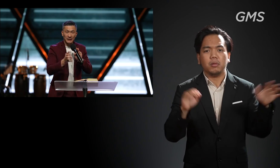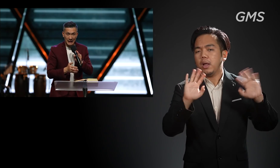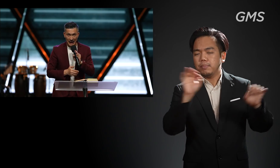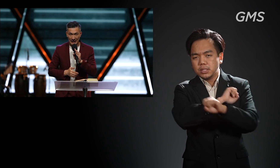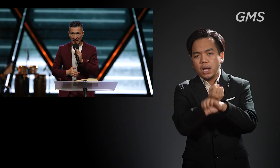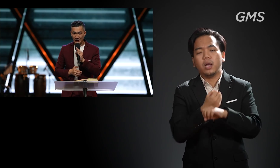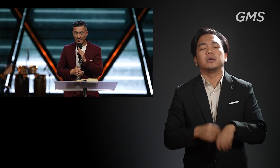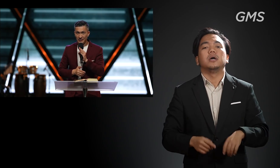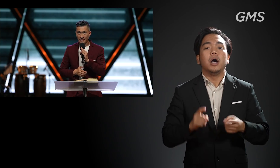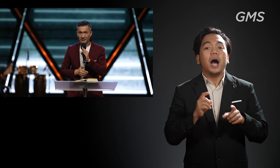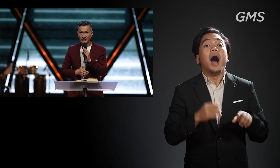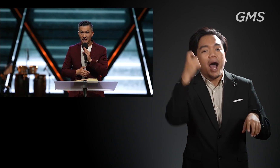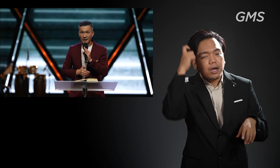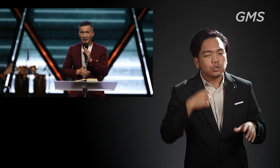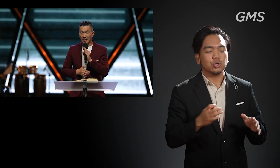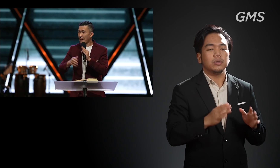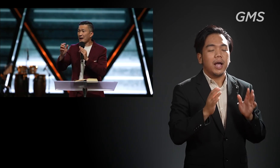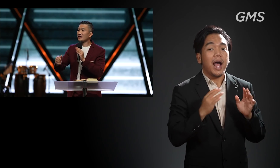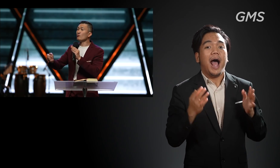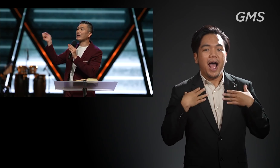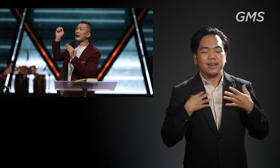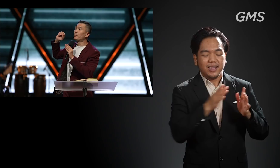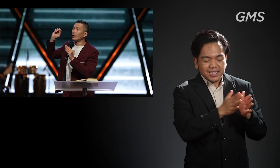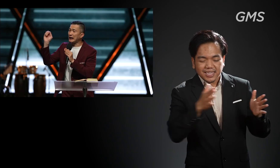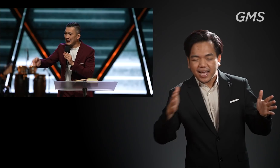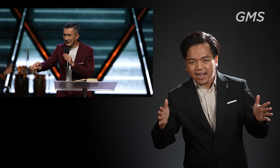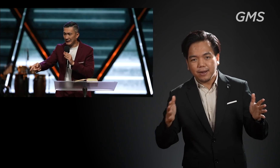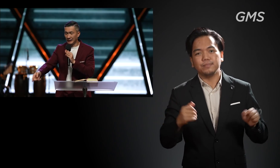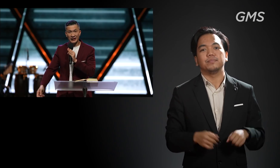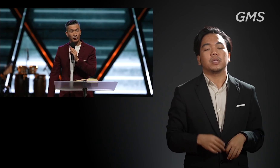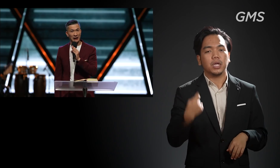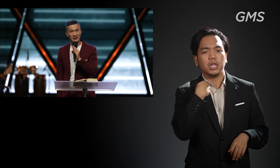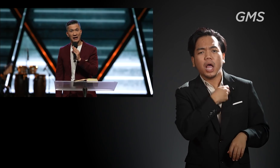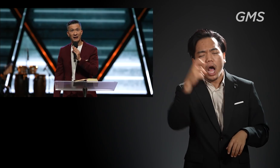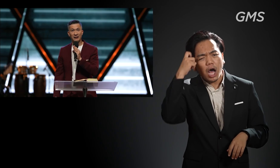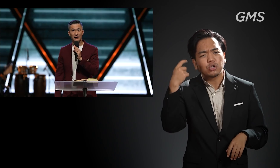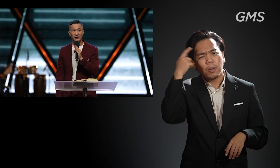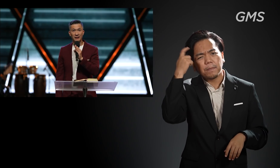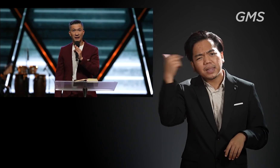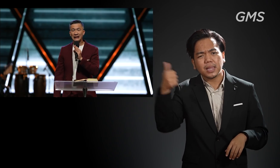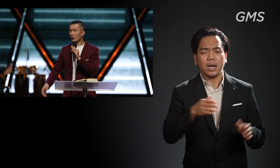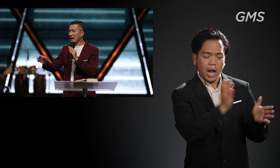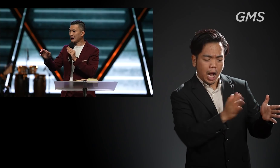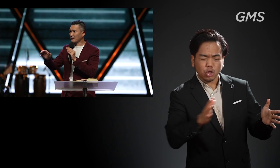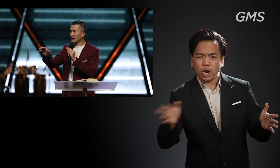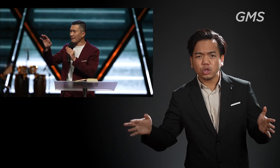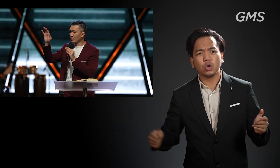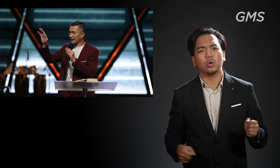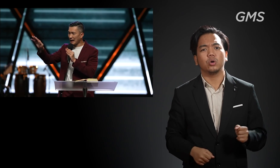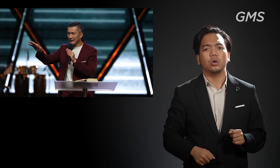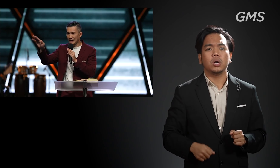banyak pertanyaannya? Dan apakah semua ditaburkan di satu keranjang? Ataukah kita